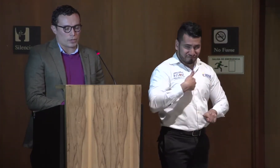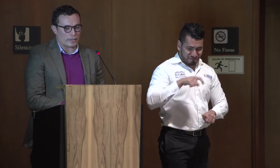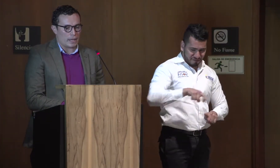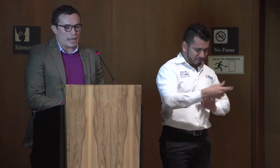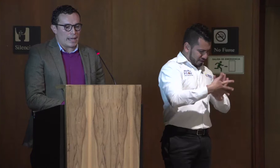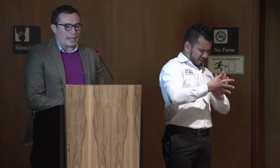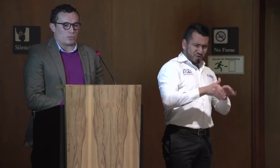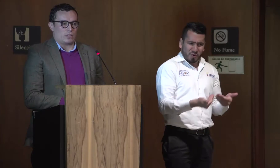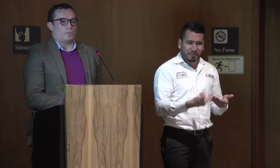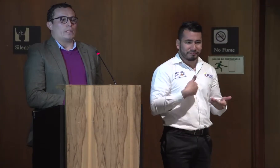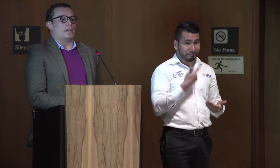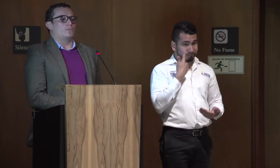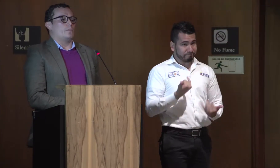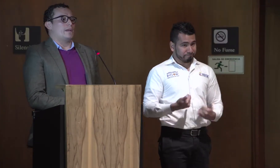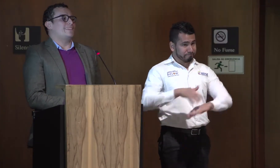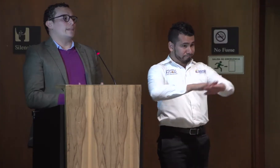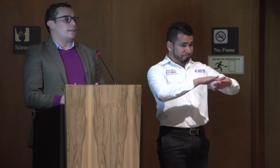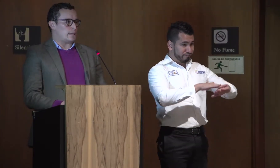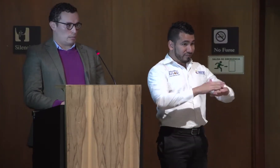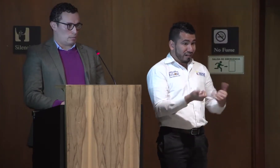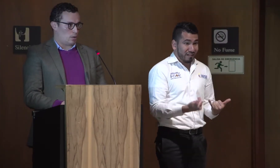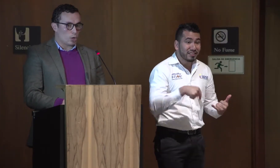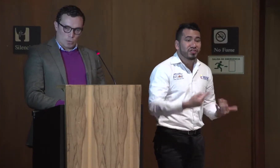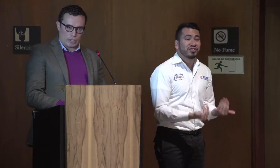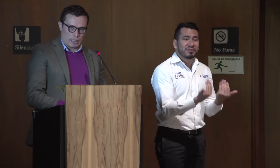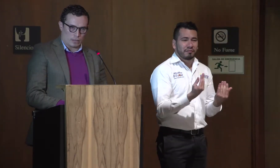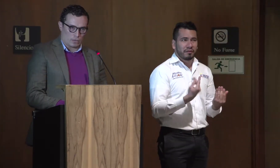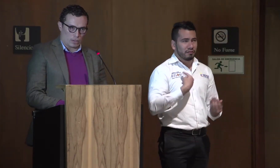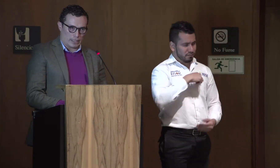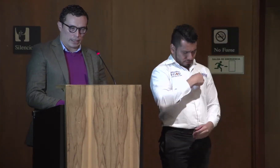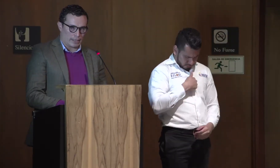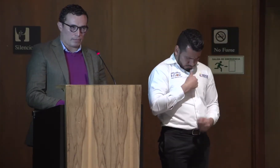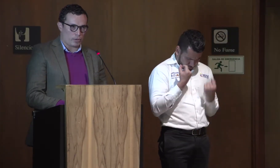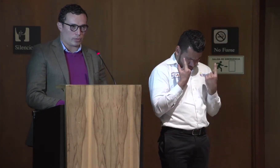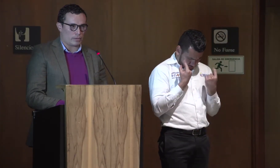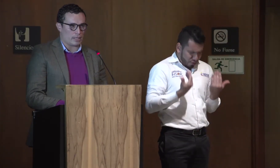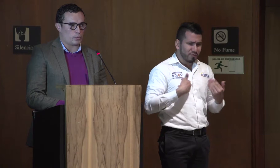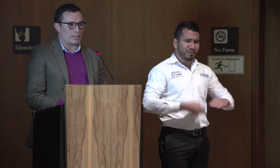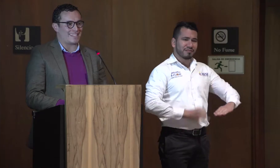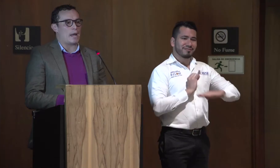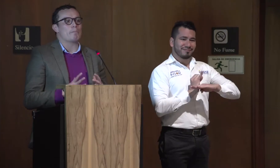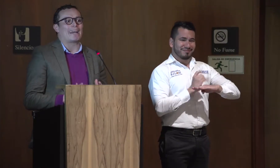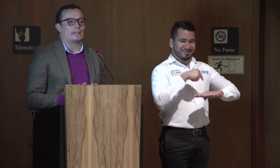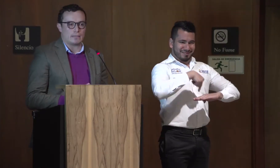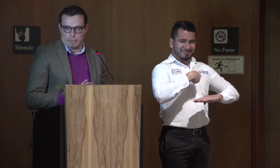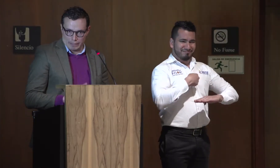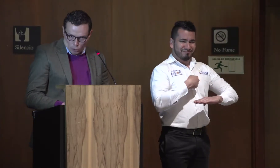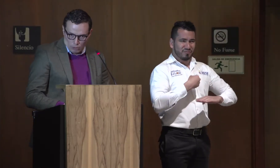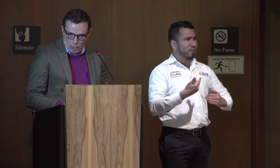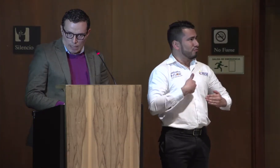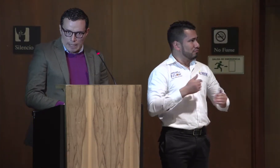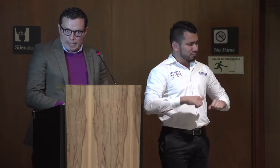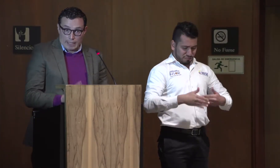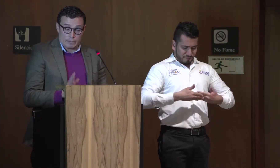registro yo, esto ha sido pretexto para entender cómo desde la institucionalidad en realidad podemos abrir las puertas a la